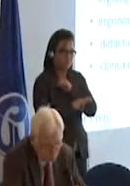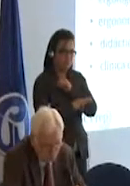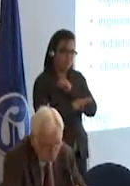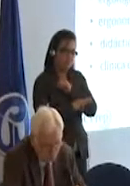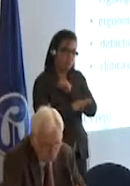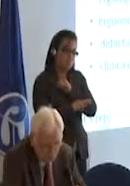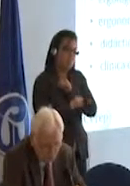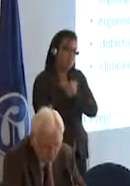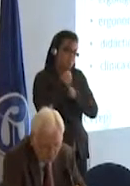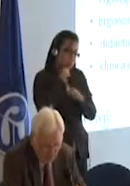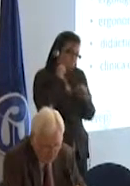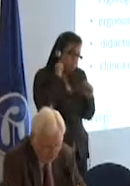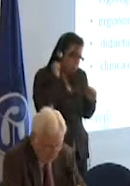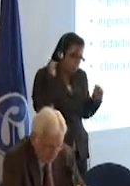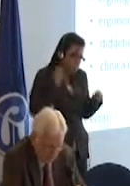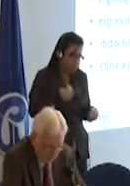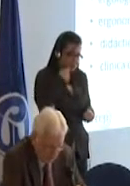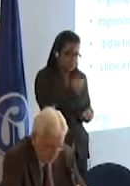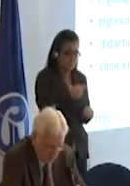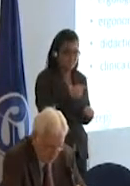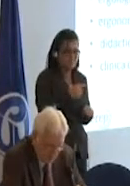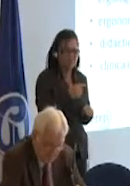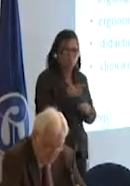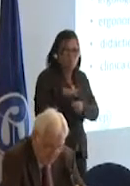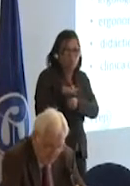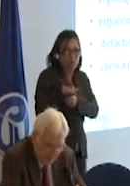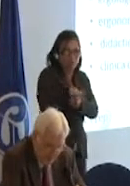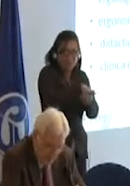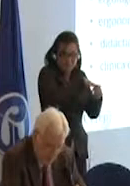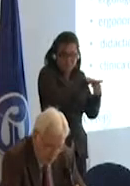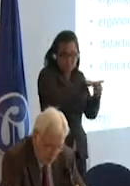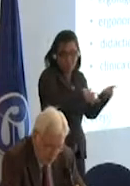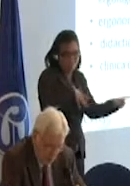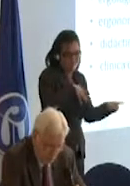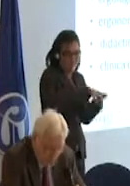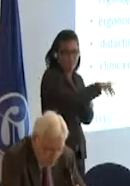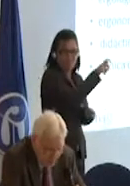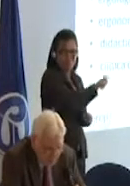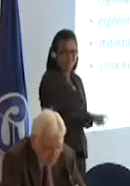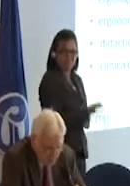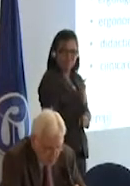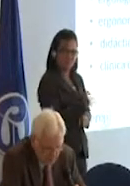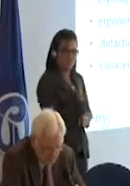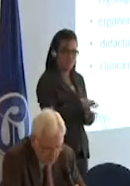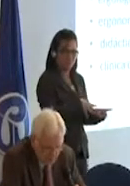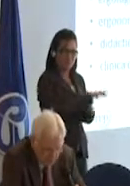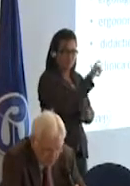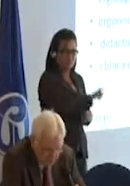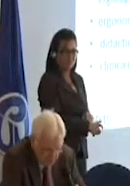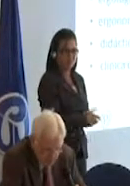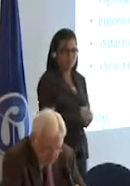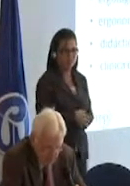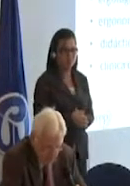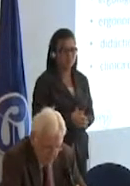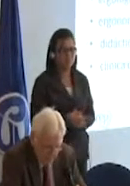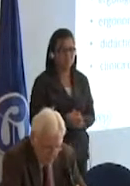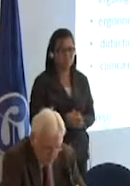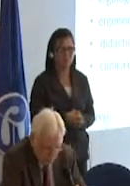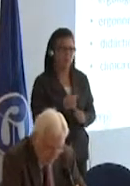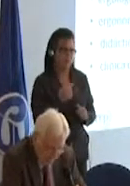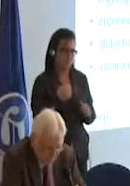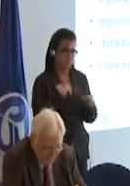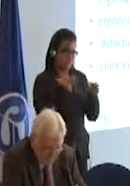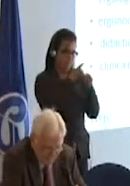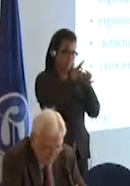actividad, que en todos los casos afecta a la persona. Vamos a decir, voy a citar